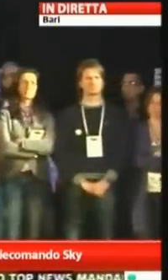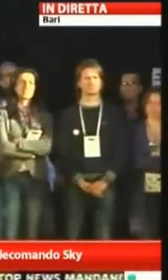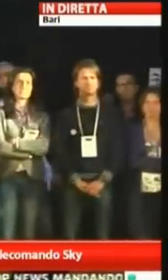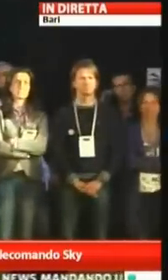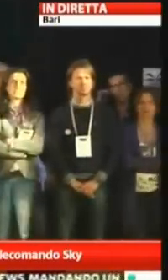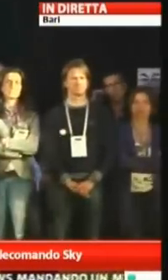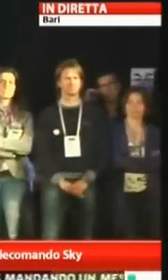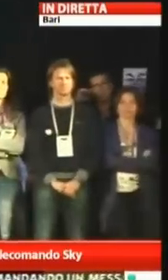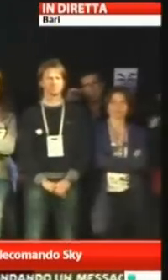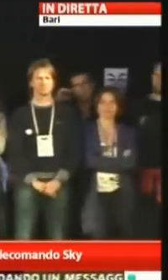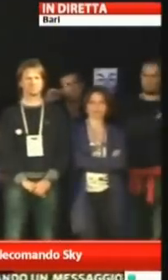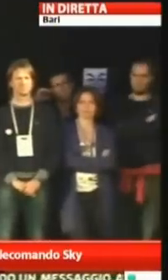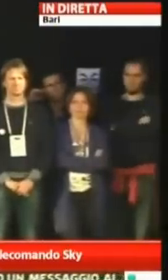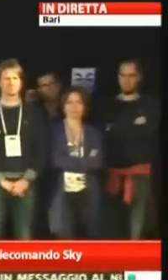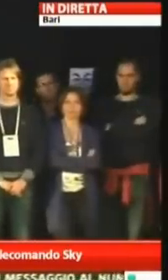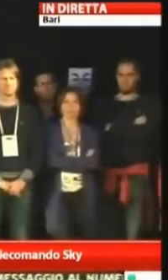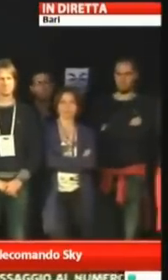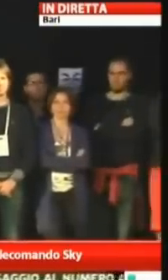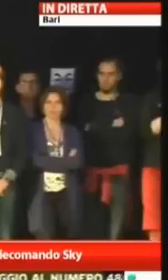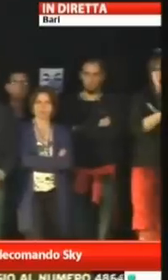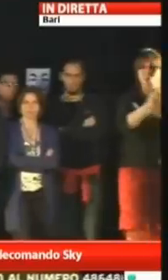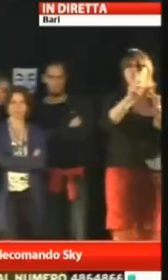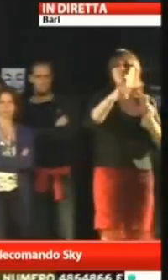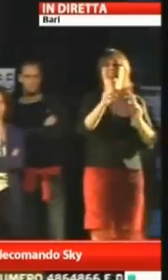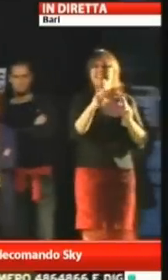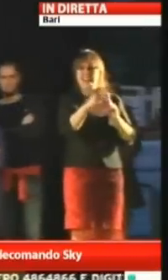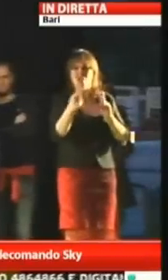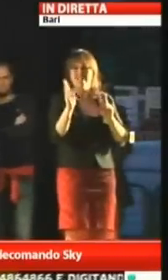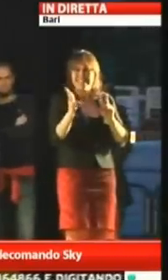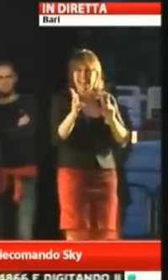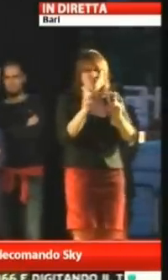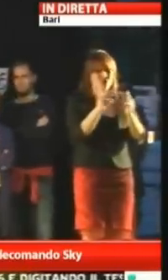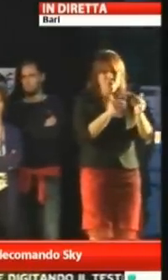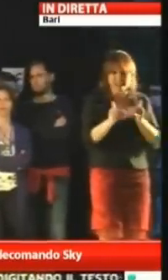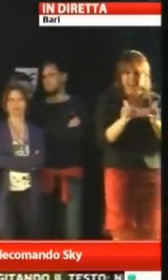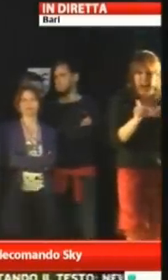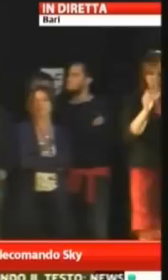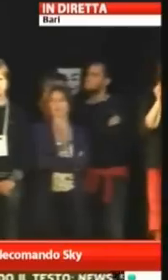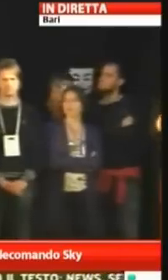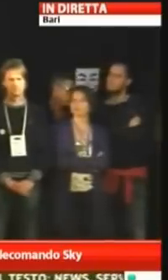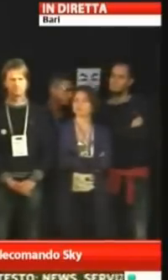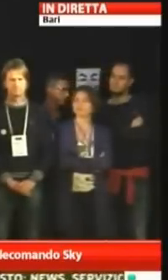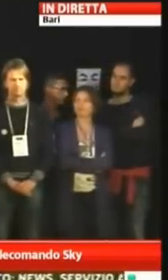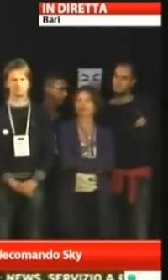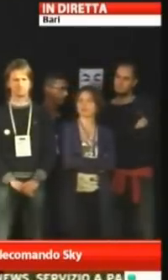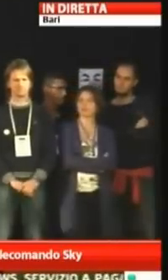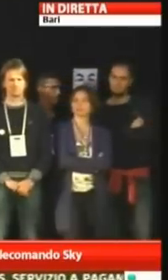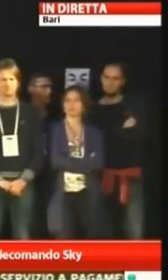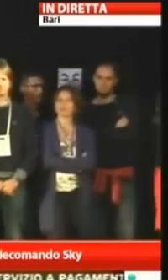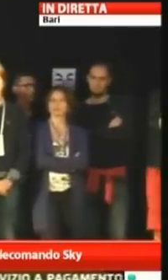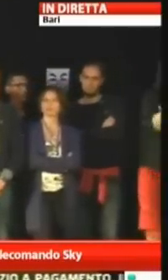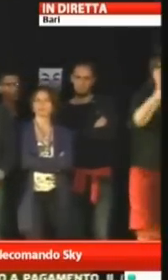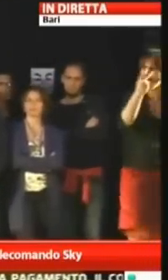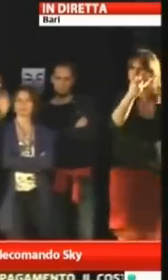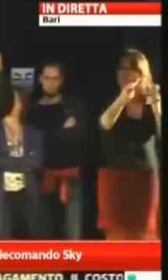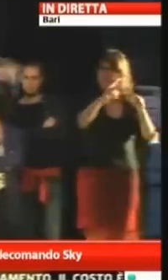2013 saldo negativo di 13 miliardi. Dove sono andati a finire i soldi? Una banca in bancarotta e Profumo se ne va con